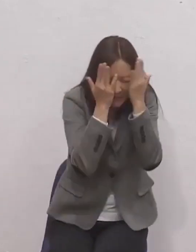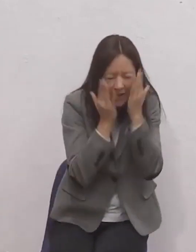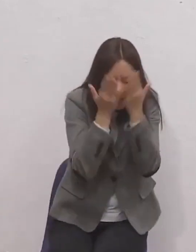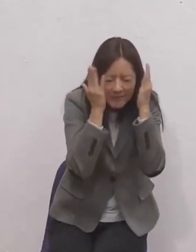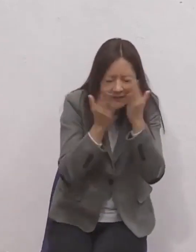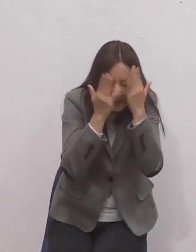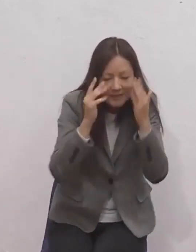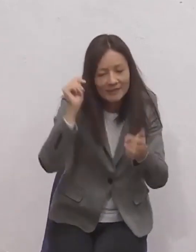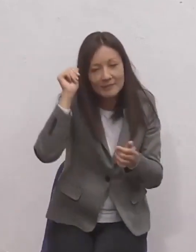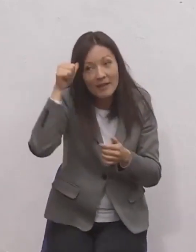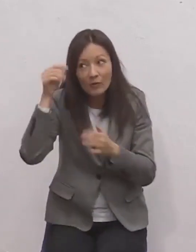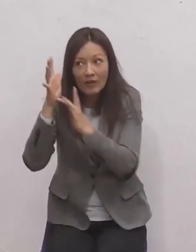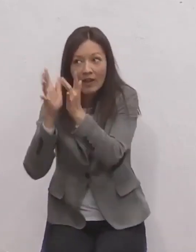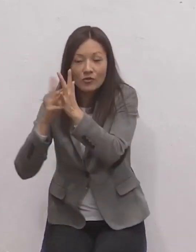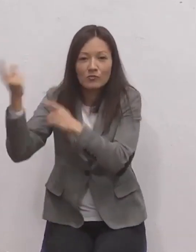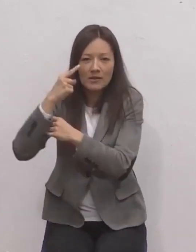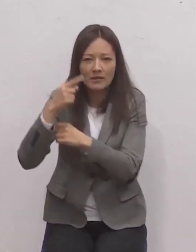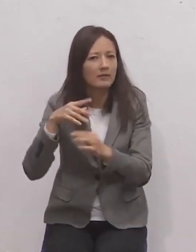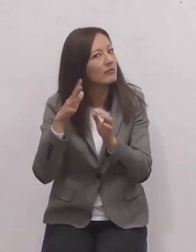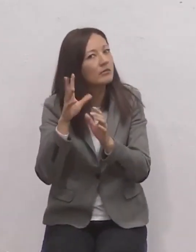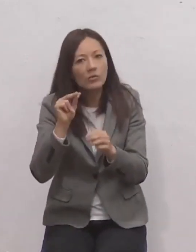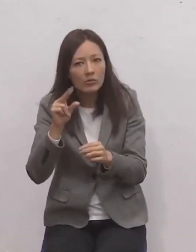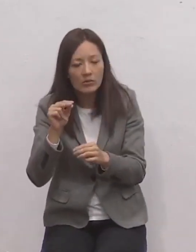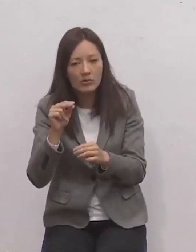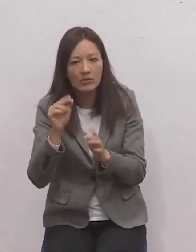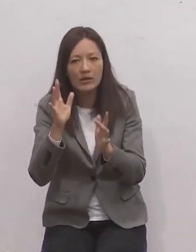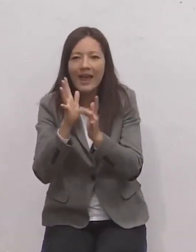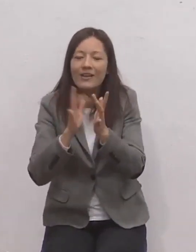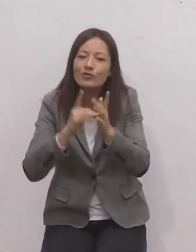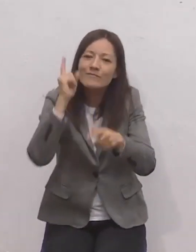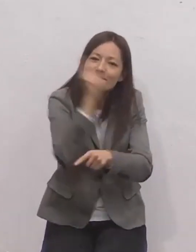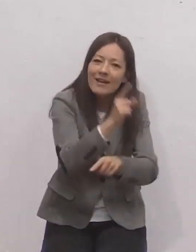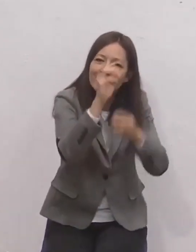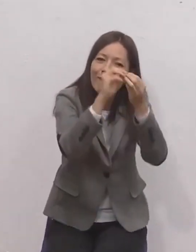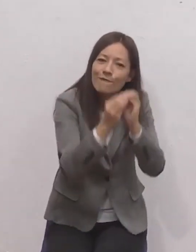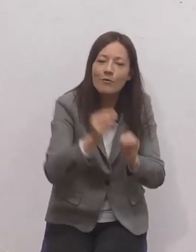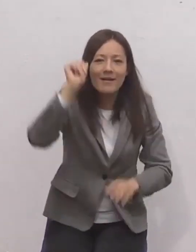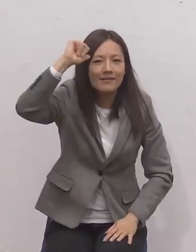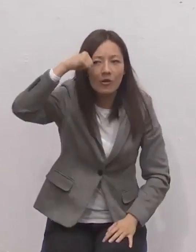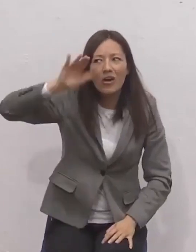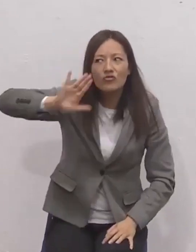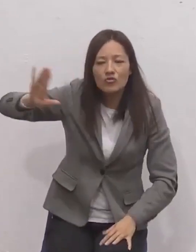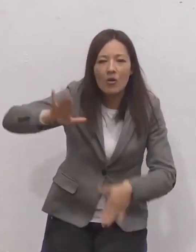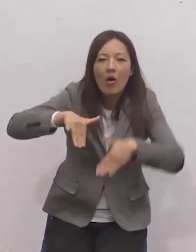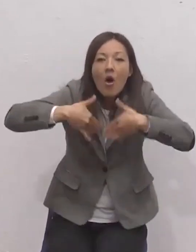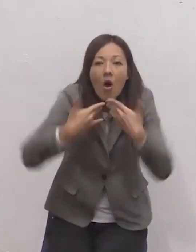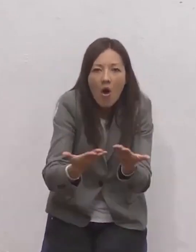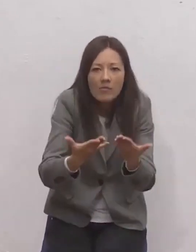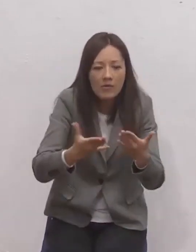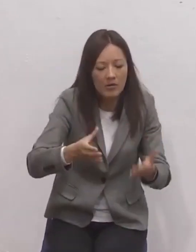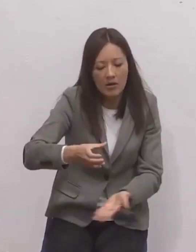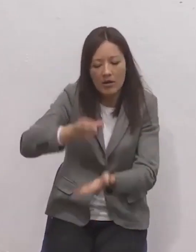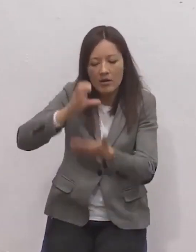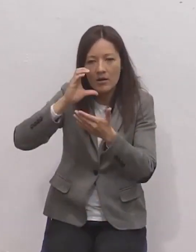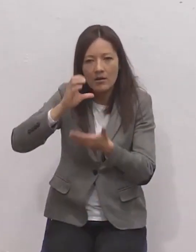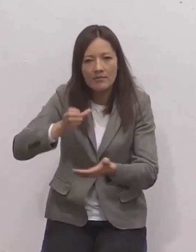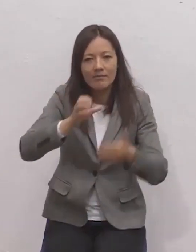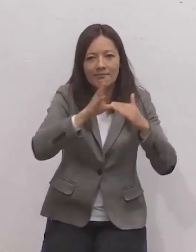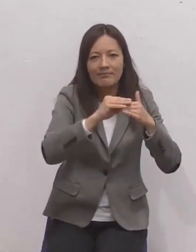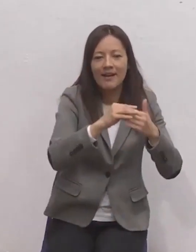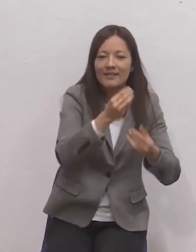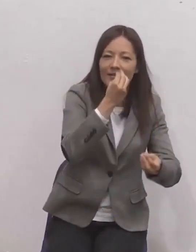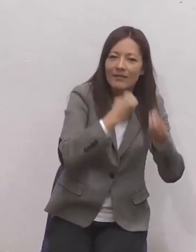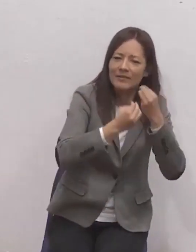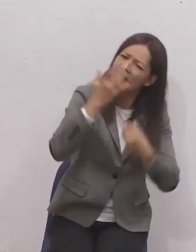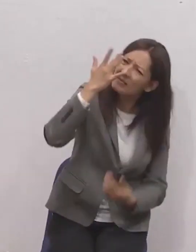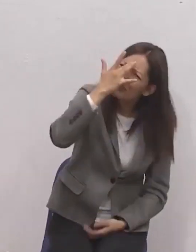y nos lavaríamos la cara. Pero el Señor dijo que no, que la forma de recordar su obra era tomando la copa y comiendo el pan.